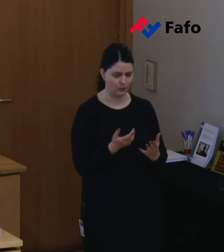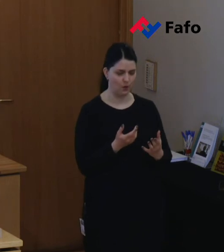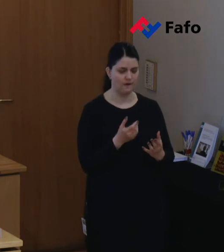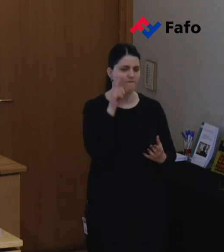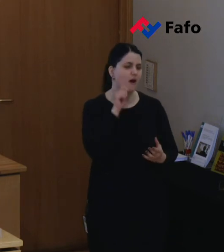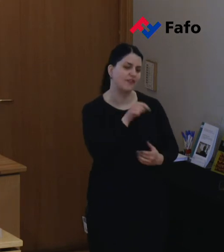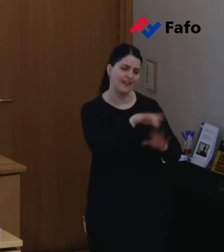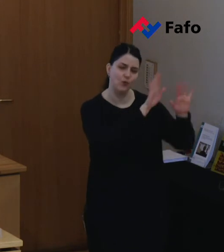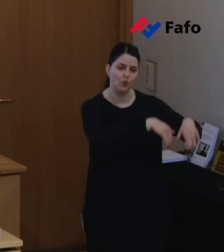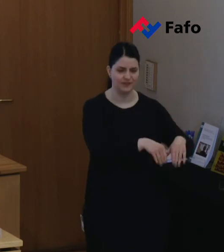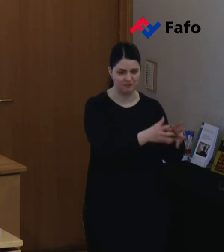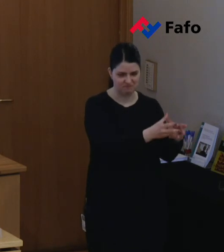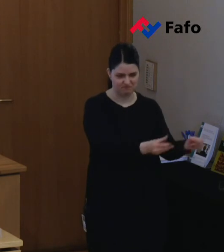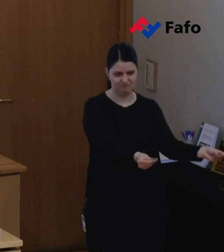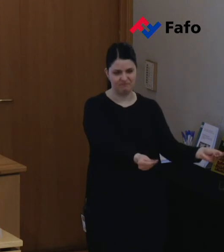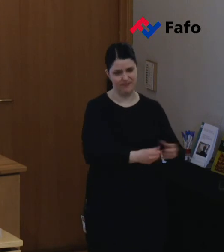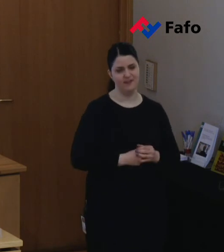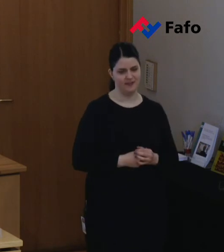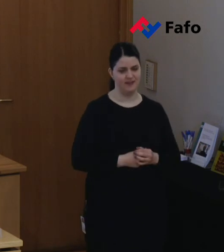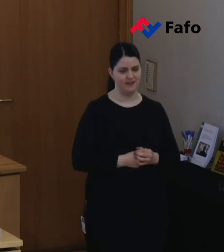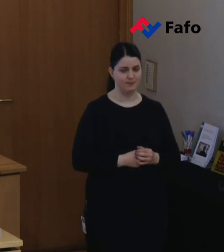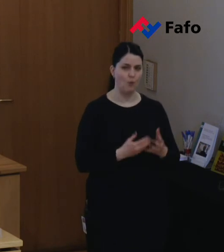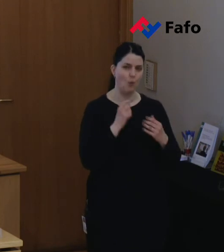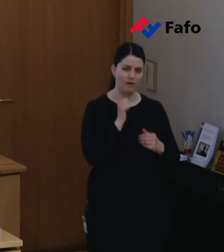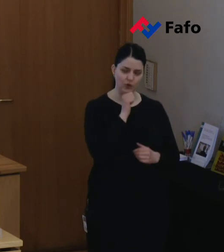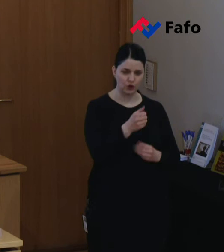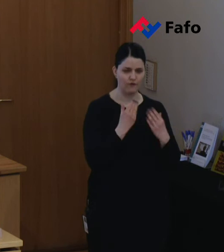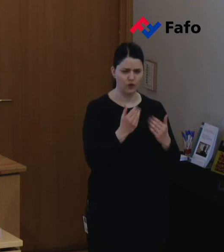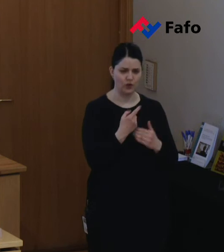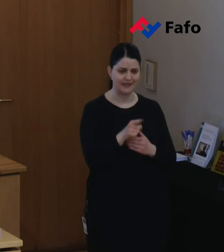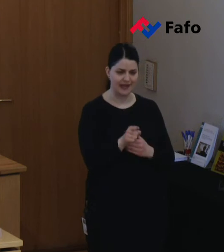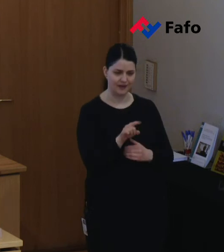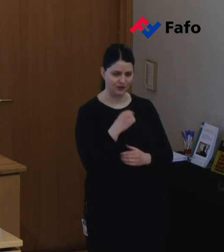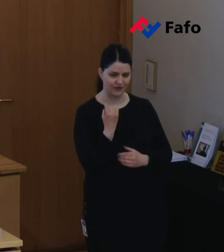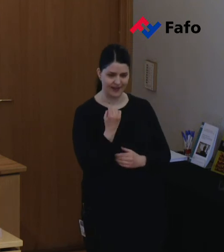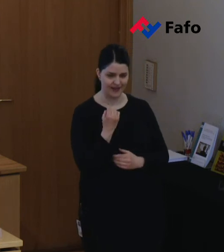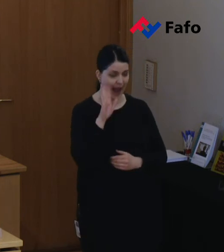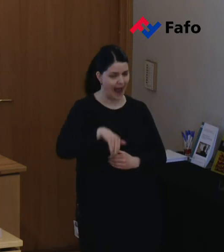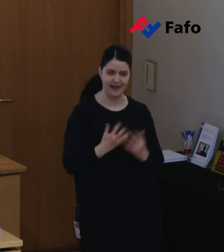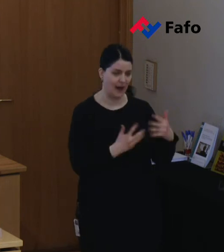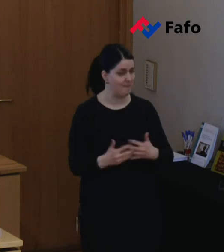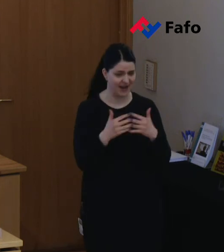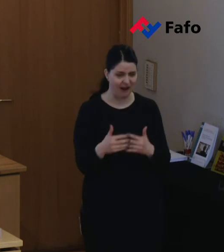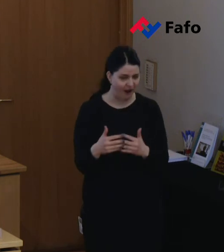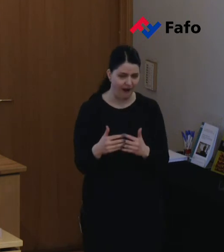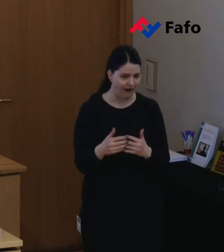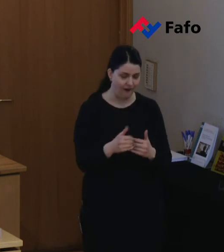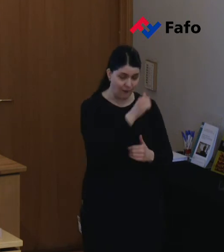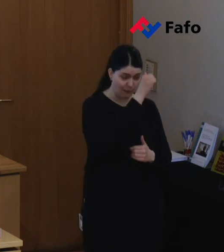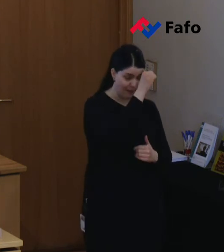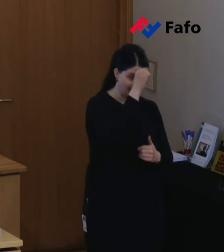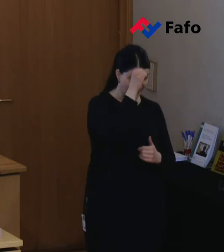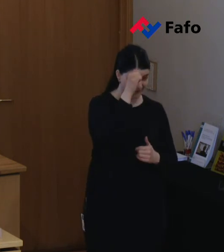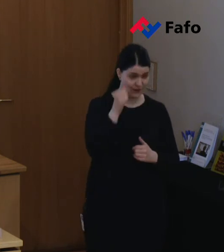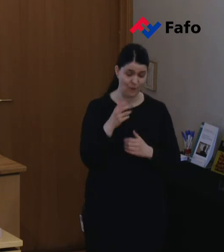utvannet på noen som helst måte. Selvfølgelig måtte vi forholde oss til at vi ikke Amerika, og Bergen og Sandnes, ikke New